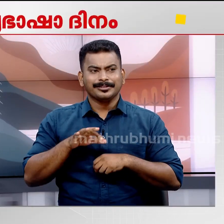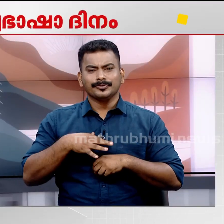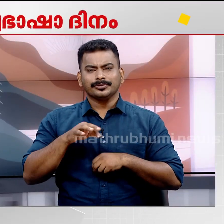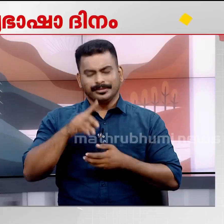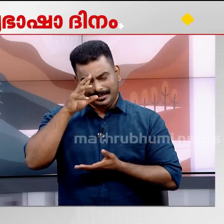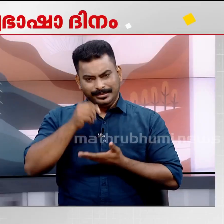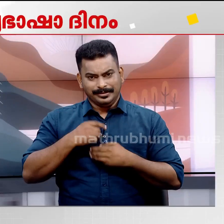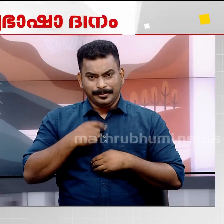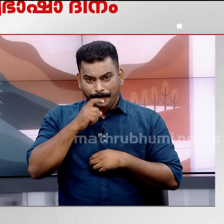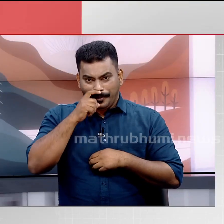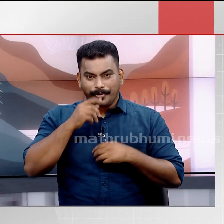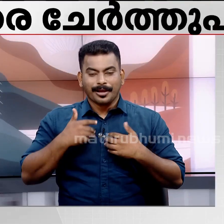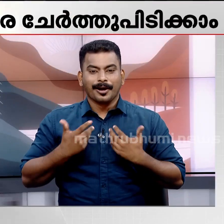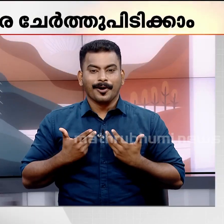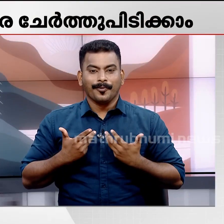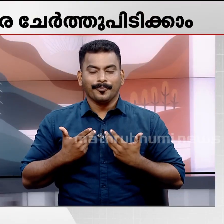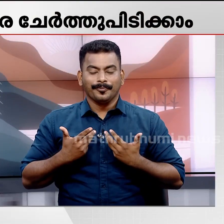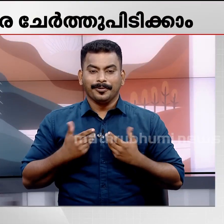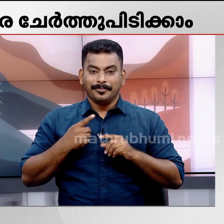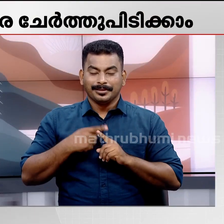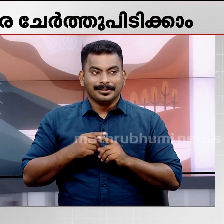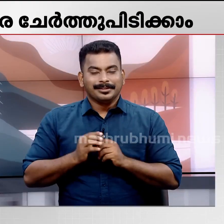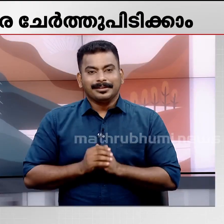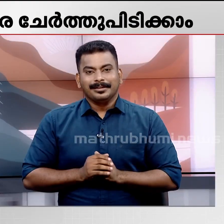തീരുമാനത്തെയും അഭിമാനം കൊള്ളുന്നത്, നിങ്ങളുടെ ഈ രീതിയിലും?